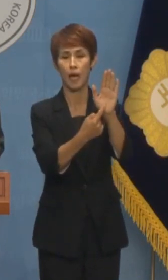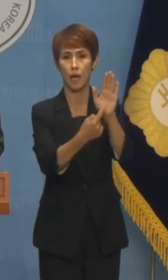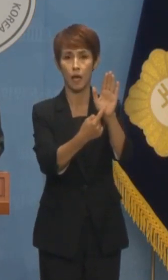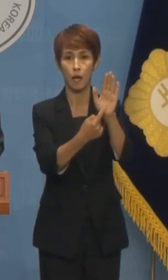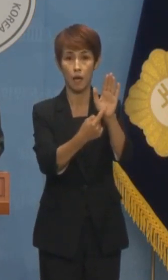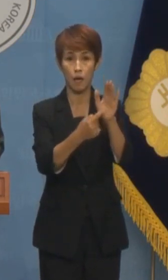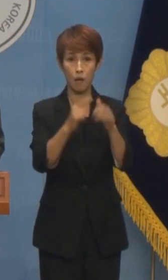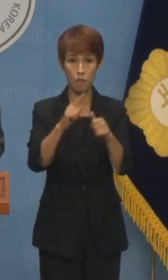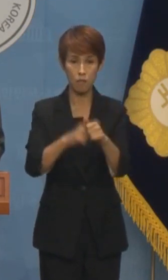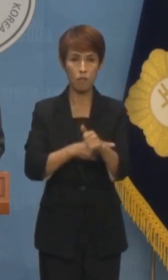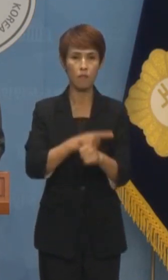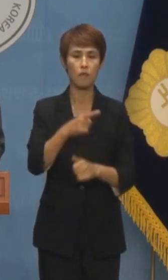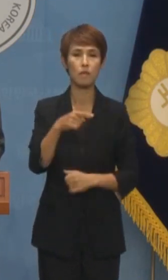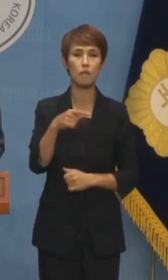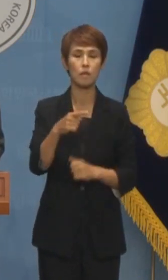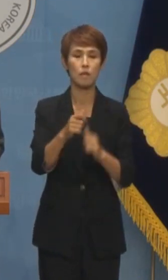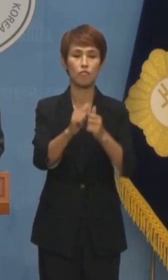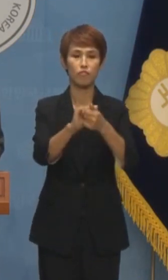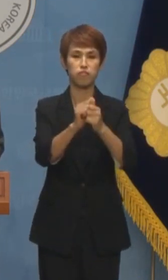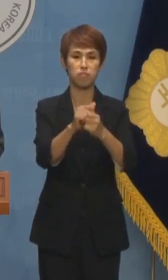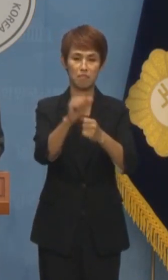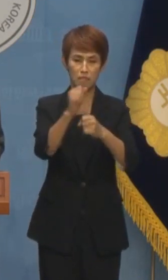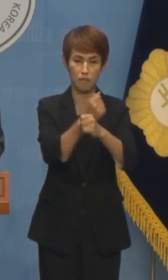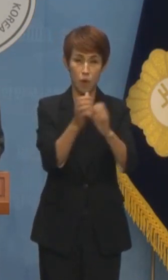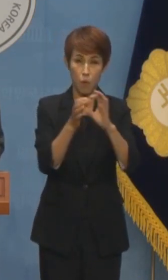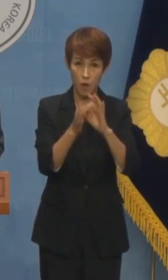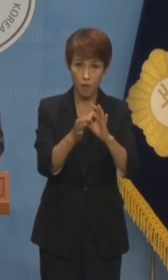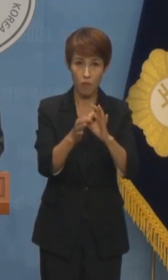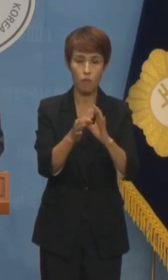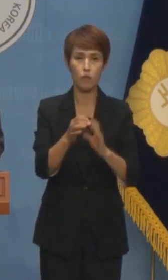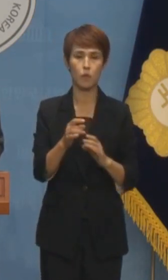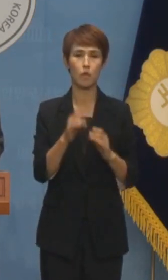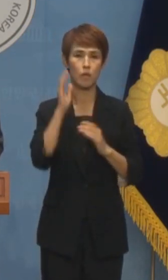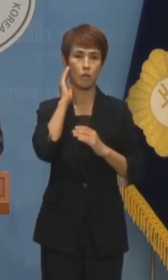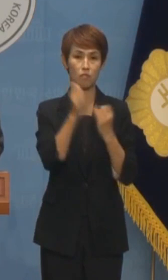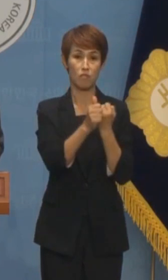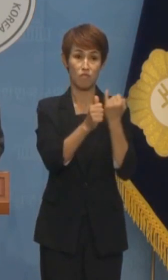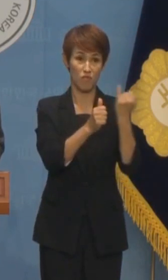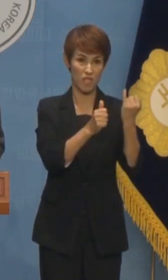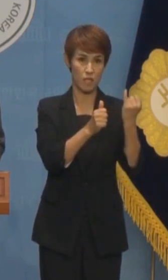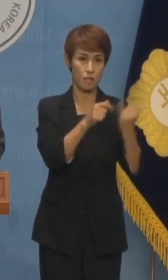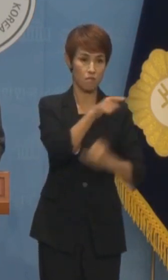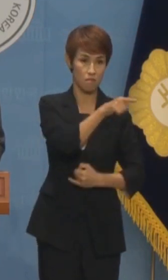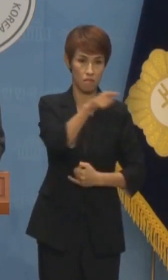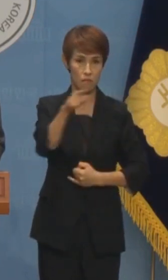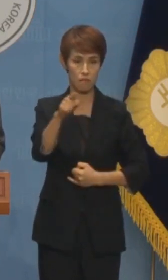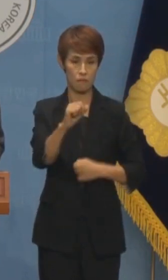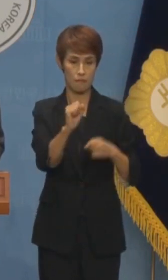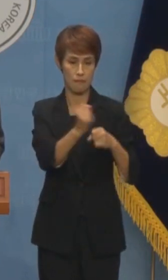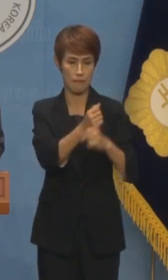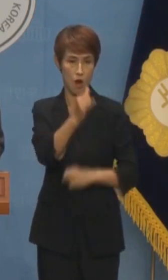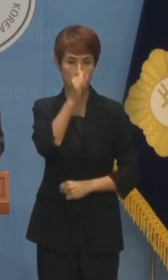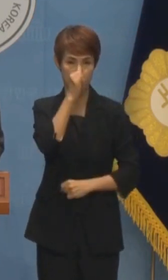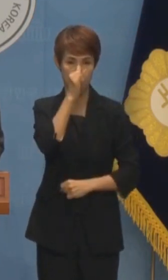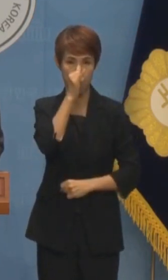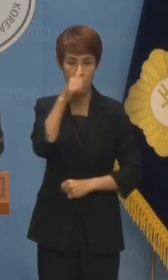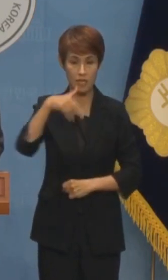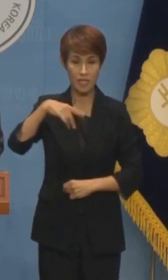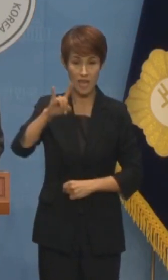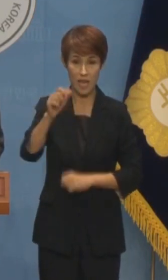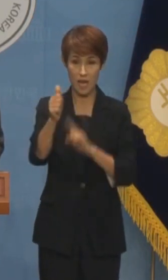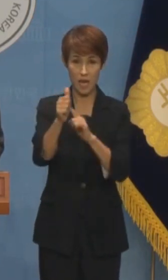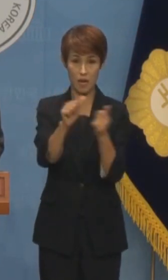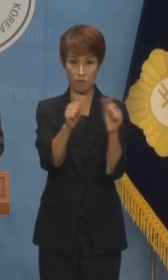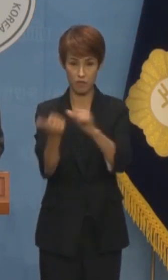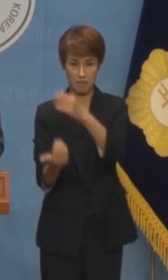인해 도이치모터스 주가 조작 공범 이종호와 김건희 여사가 마치 결탁이라도 하여 최상병 사망